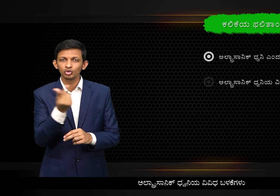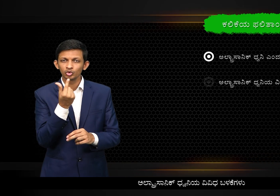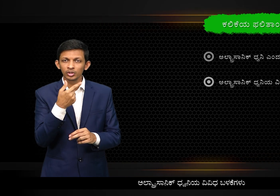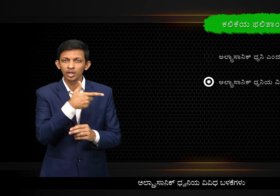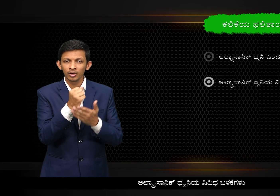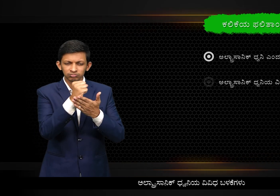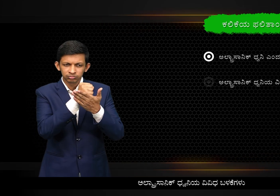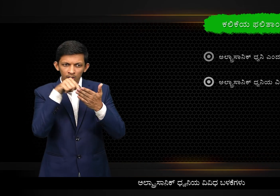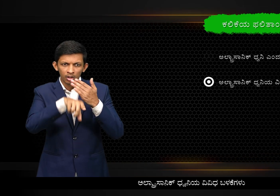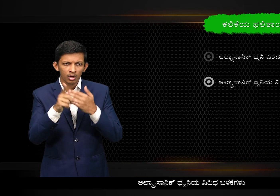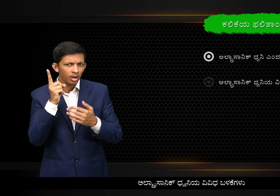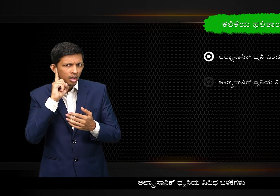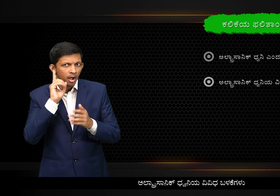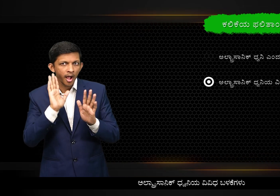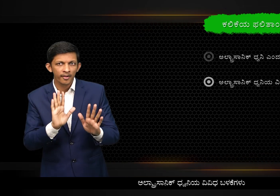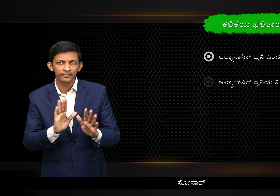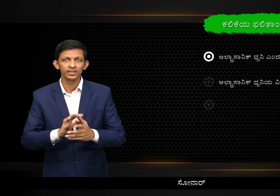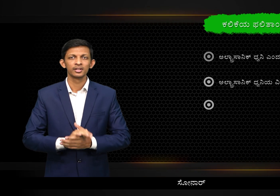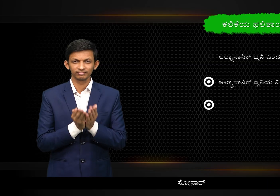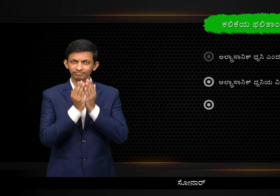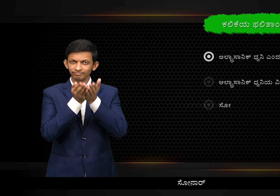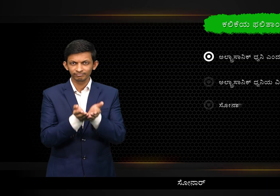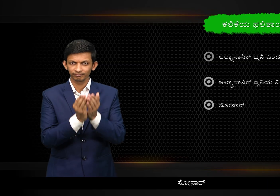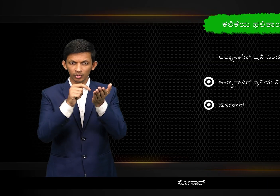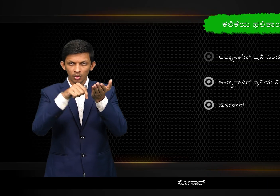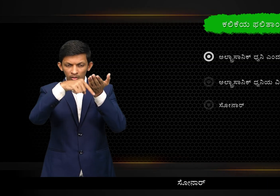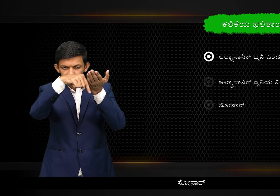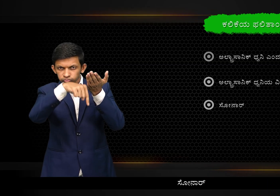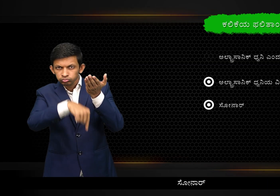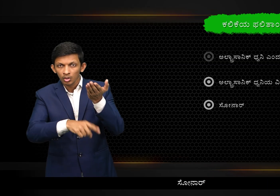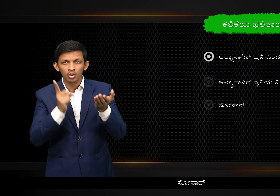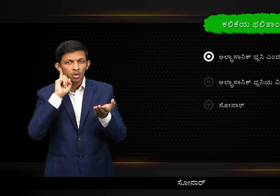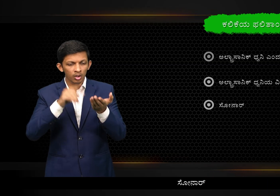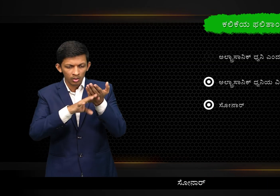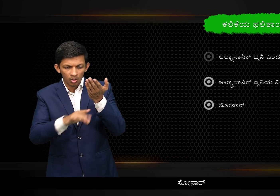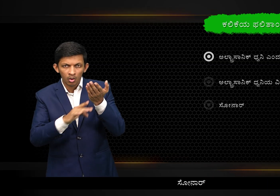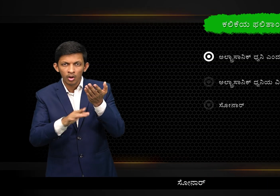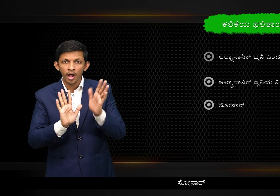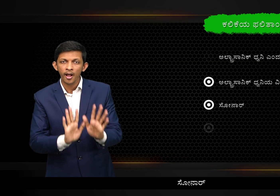ಅಲ್ಟ್ರಾಸಾನಿಕ್ ಧ್ವನಿಯ ವಿವಿಧ ಬಳಕೆಗಳು. ಸೋನಾರ್,